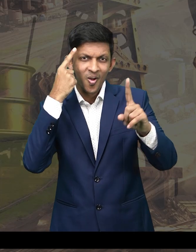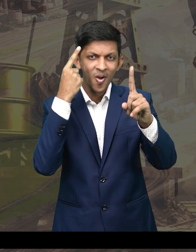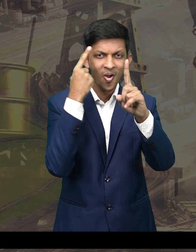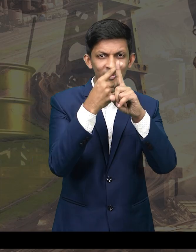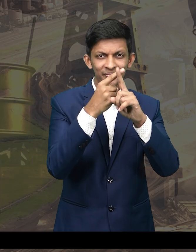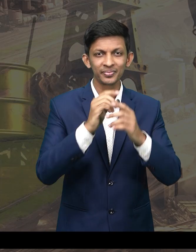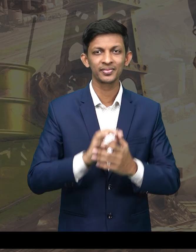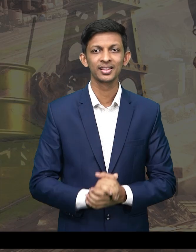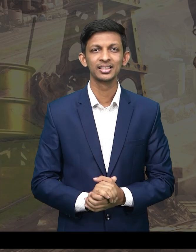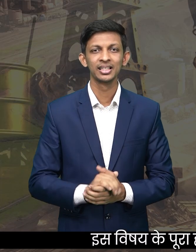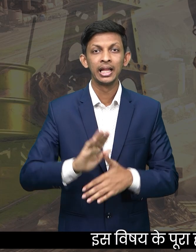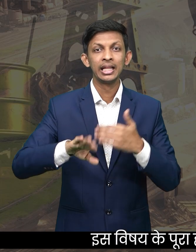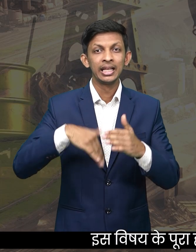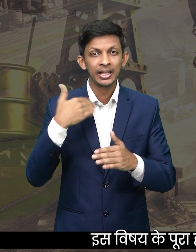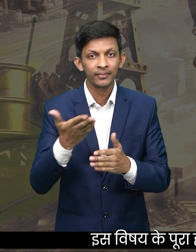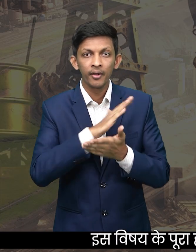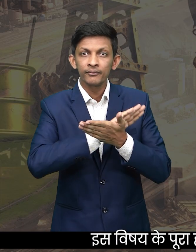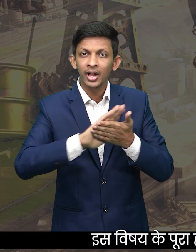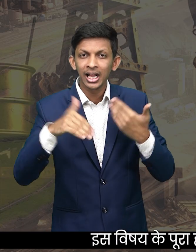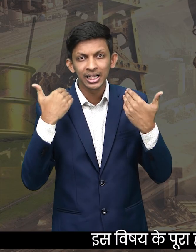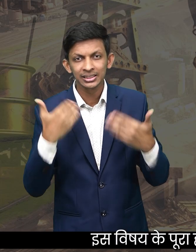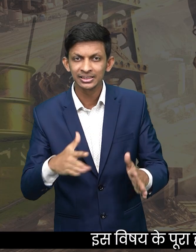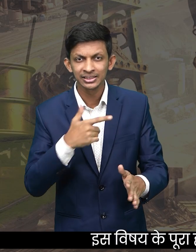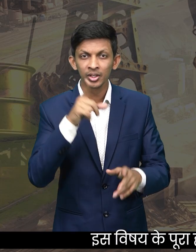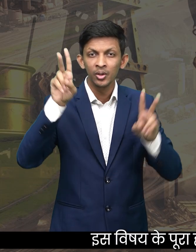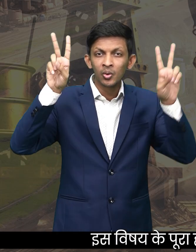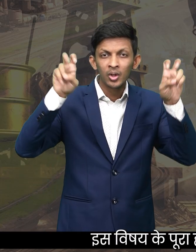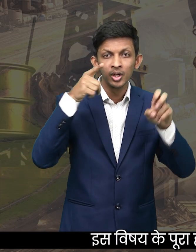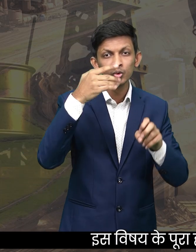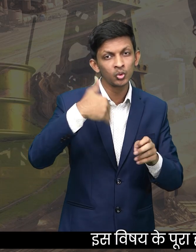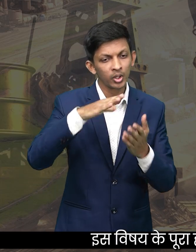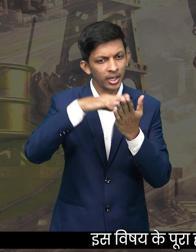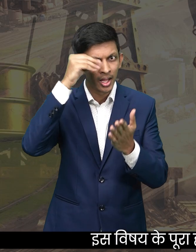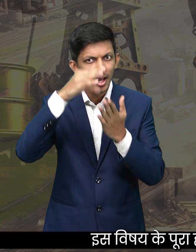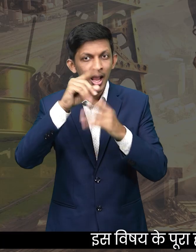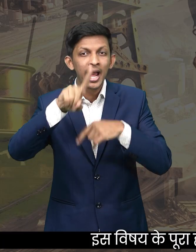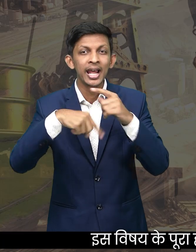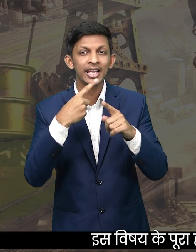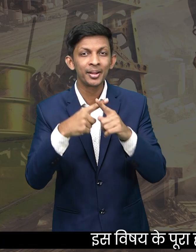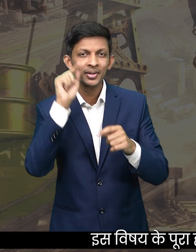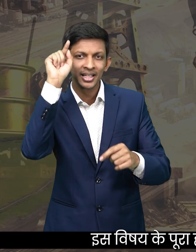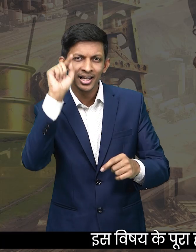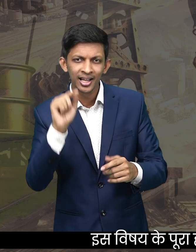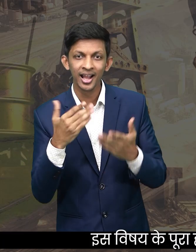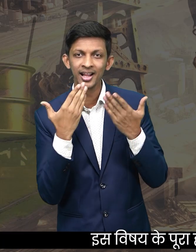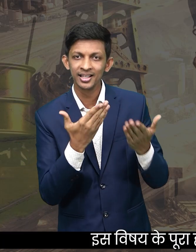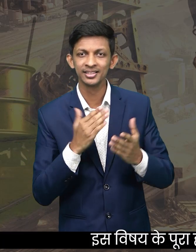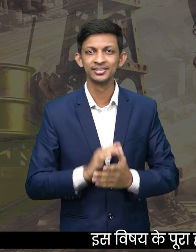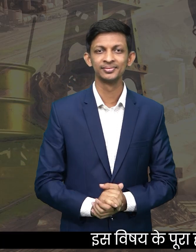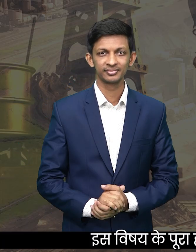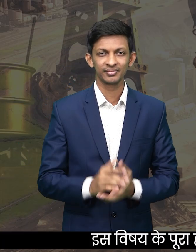सीखने के उद्देश्य। इस विषय के पूरा होने के बाद आप निम्नलिखित के बारे में जानेंगे।